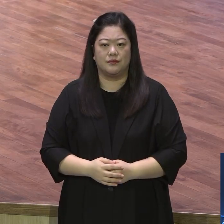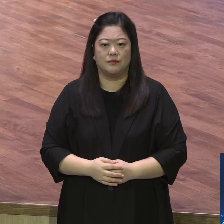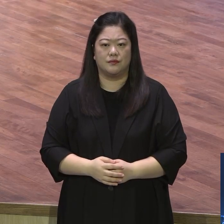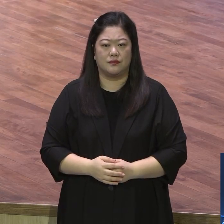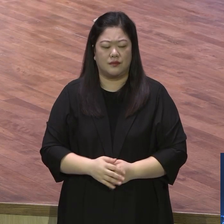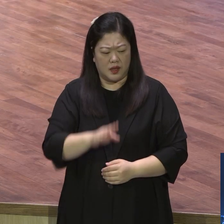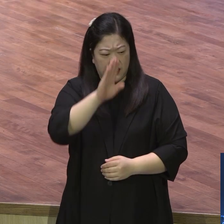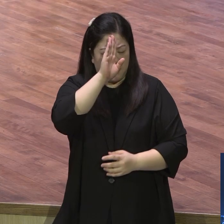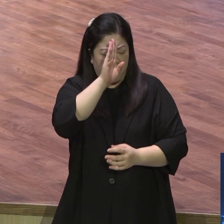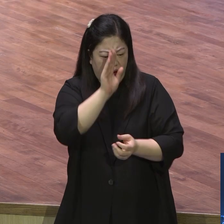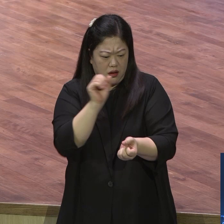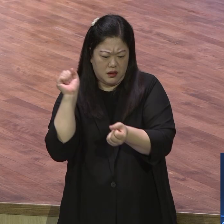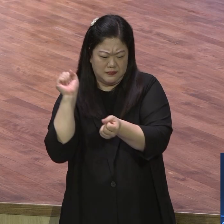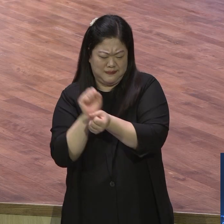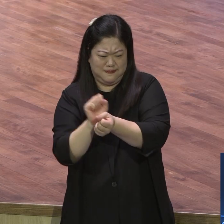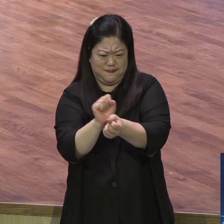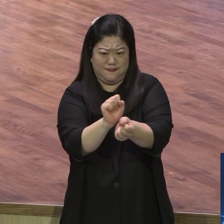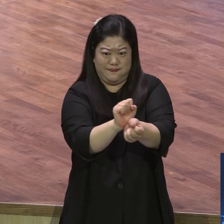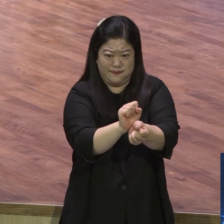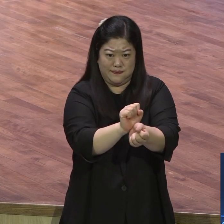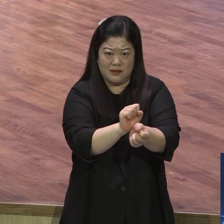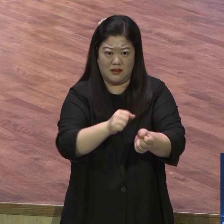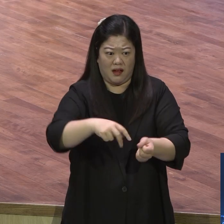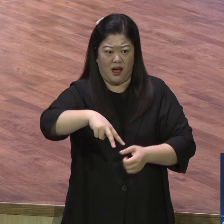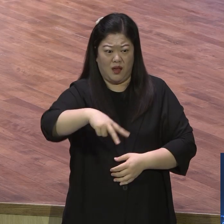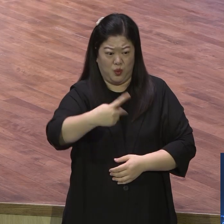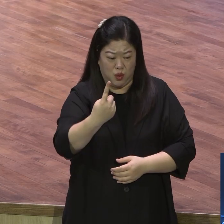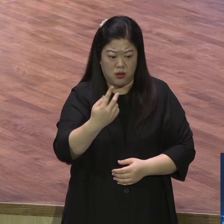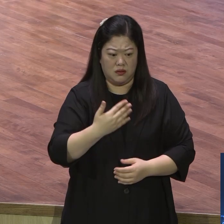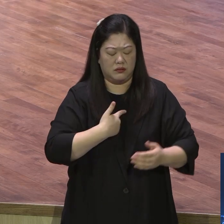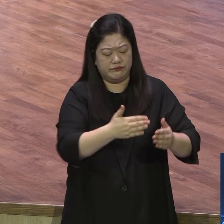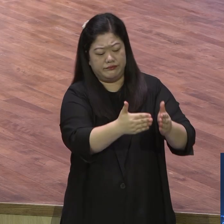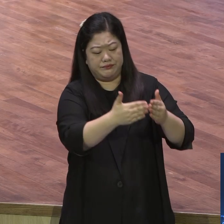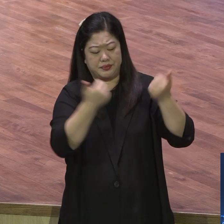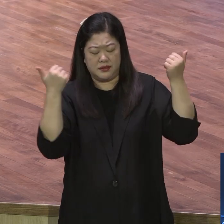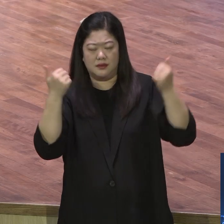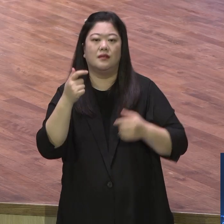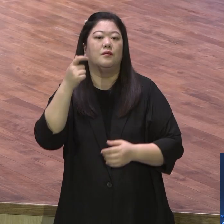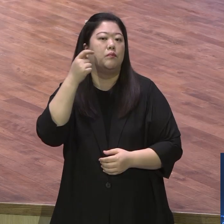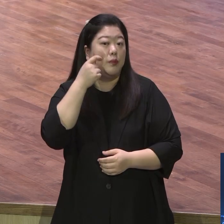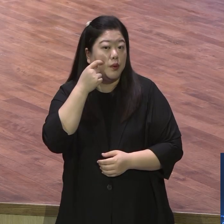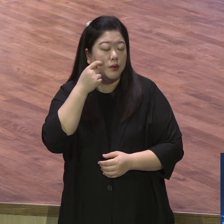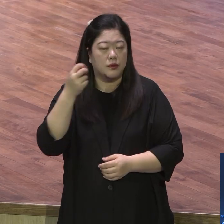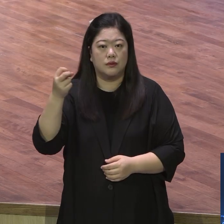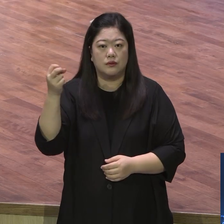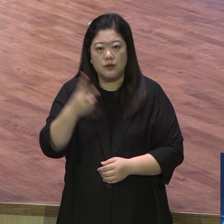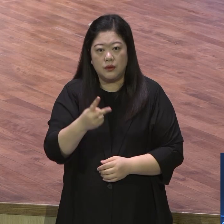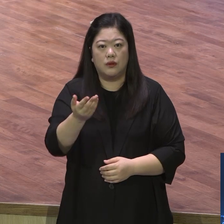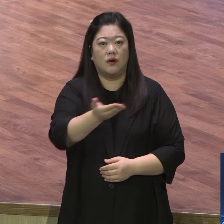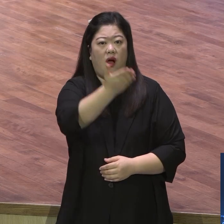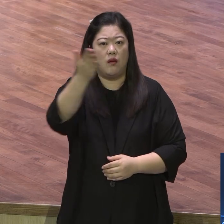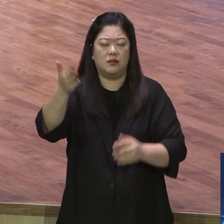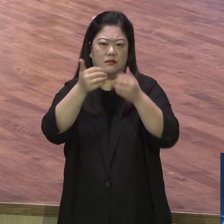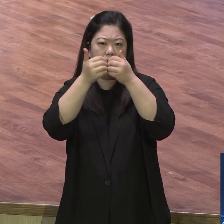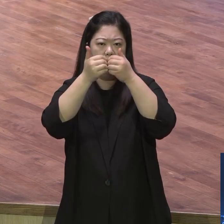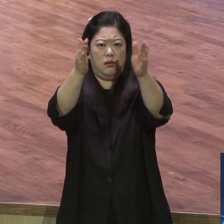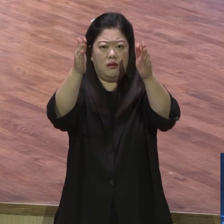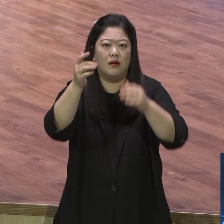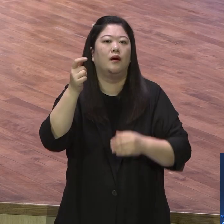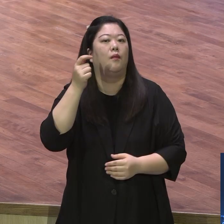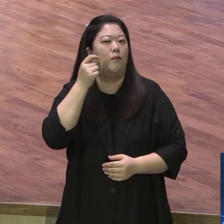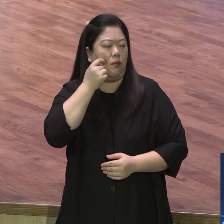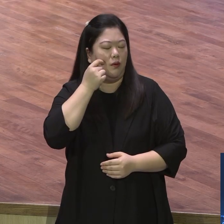전년병도 절대로 여름을 해치지 못하고 절대로 여러분을 건드리지 못하도록